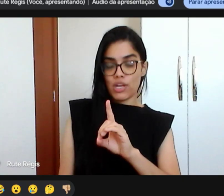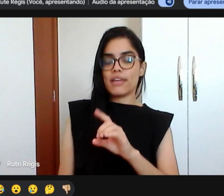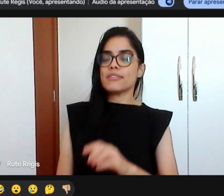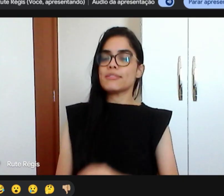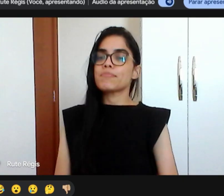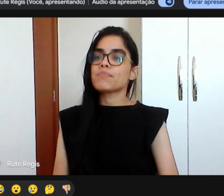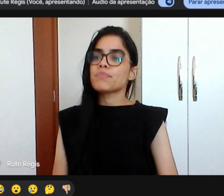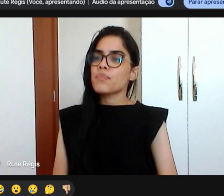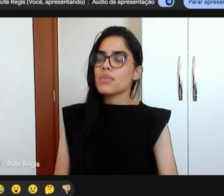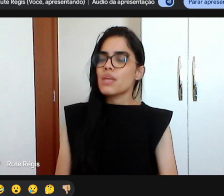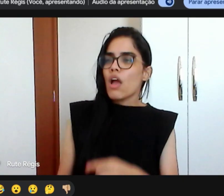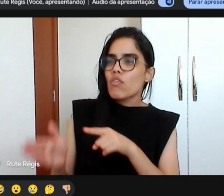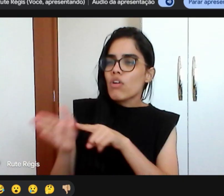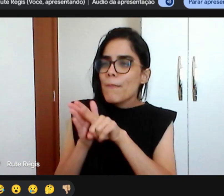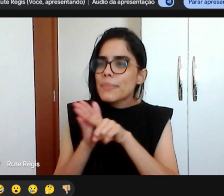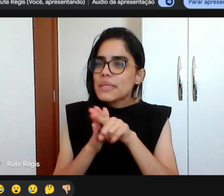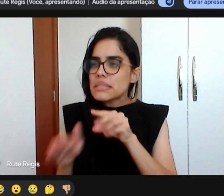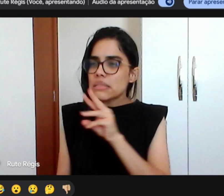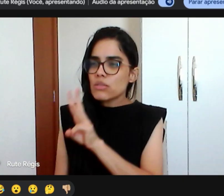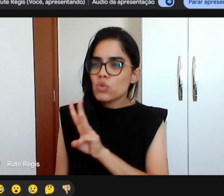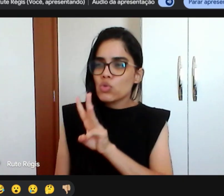PPGED, certo?